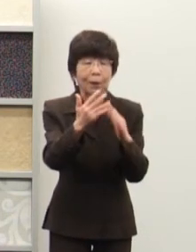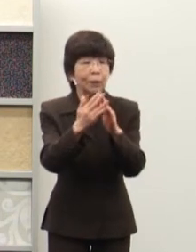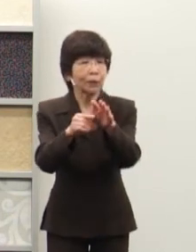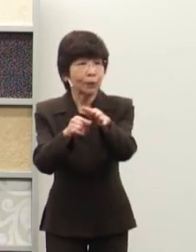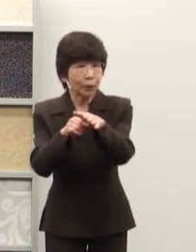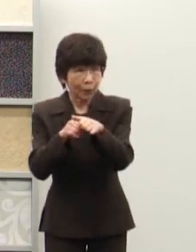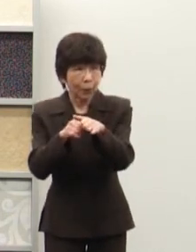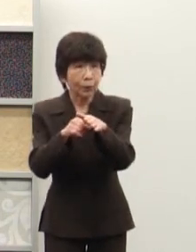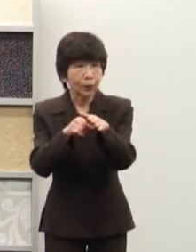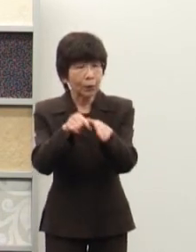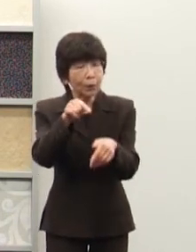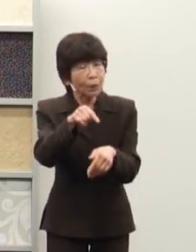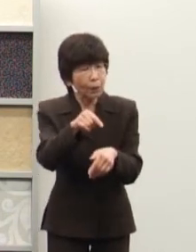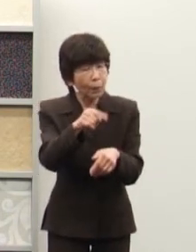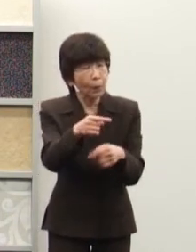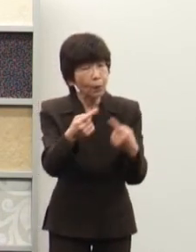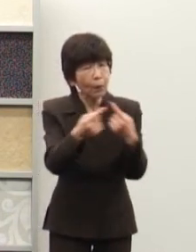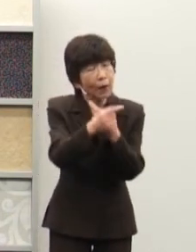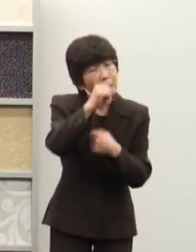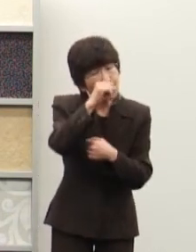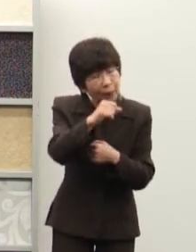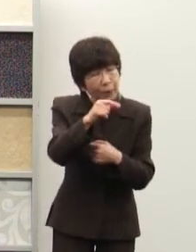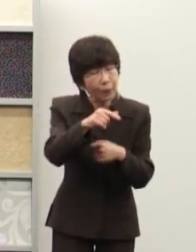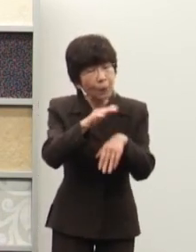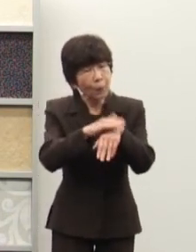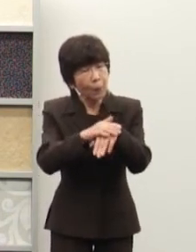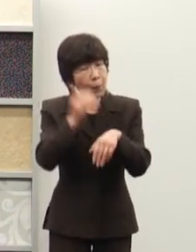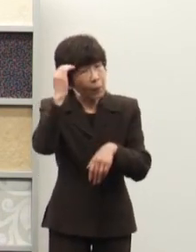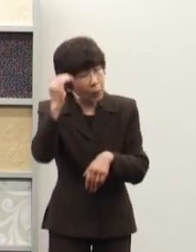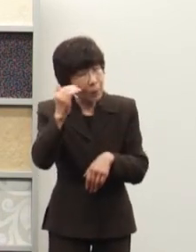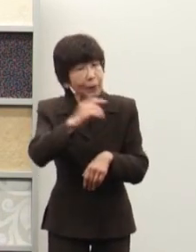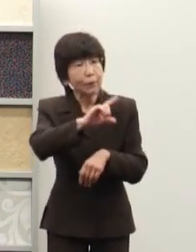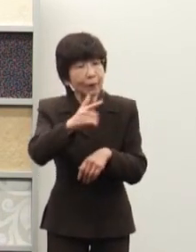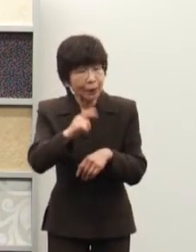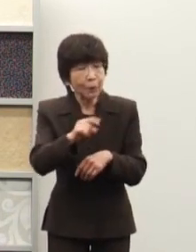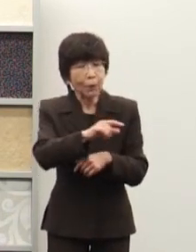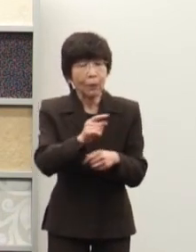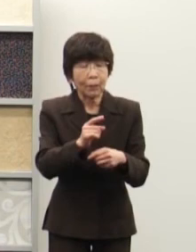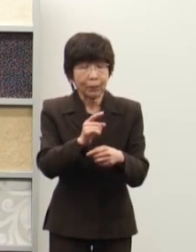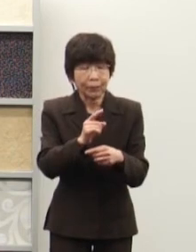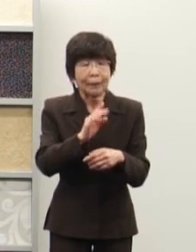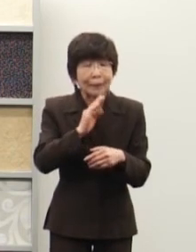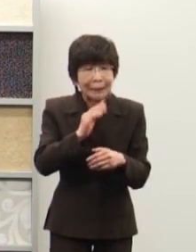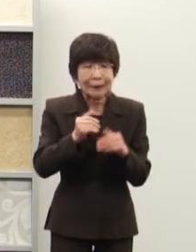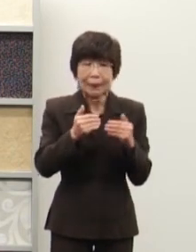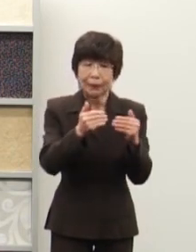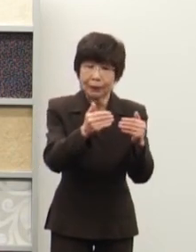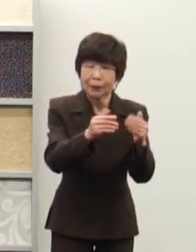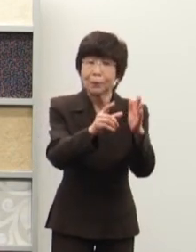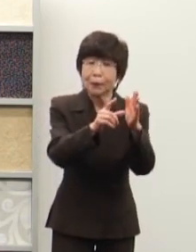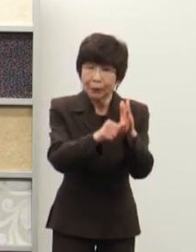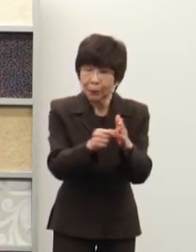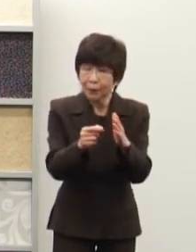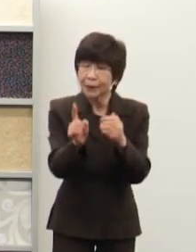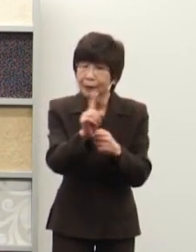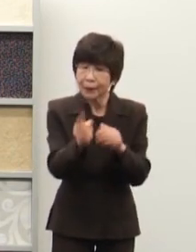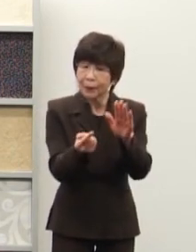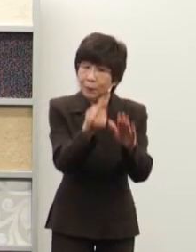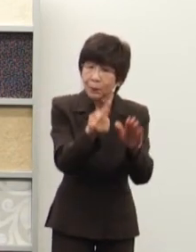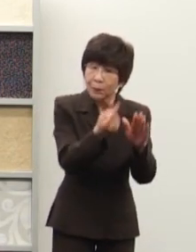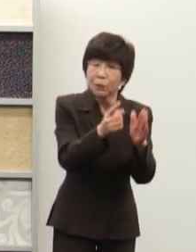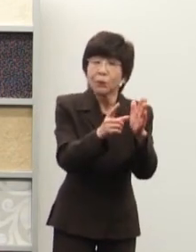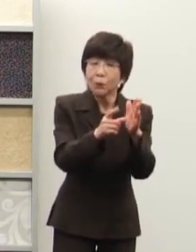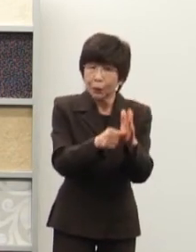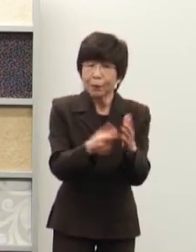か、もっとこうした方がいいとか、これは困るとか、さまざまなそのご意見というのは寄せられると思うんです。それにつきましては、しっかりと